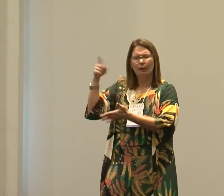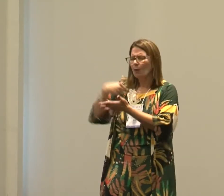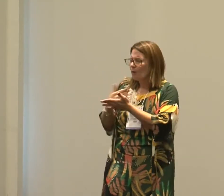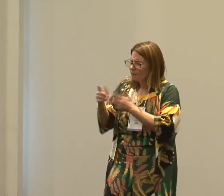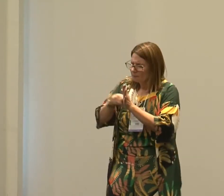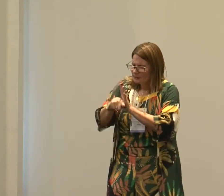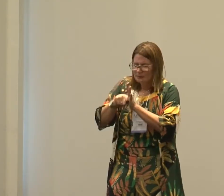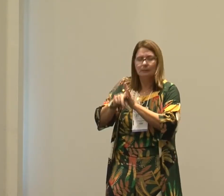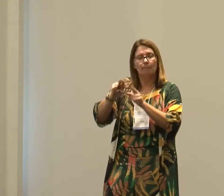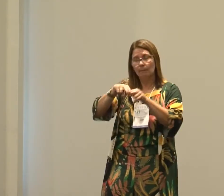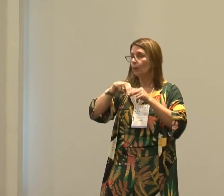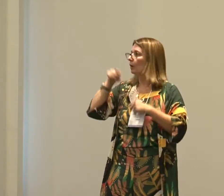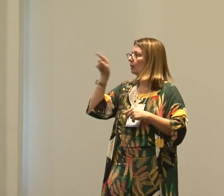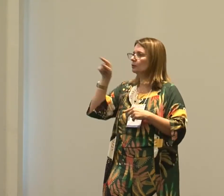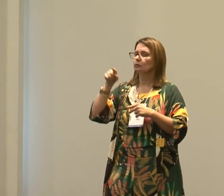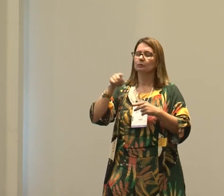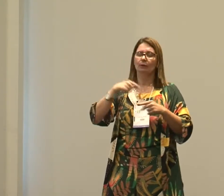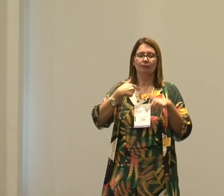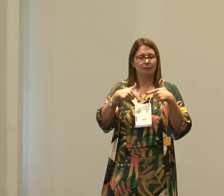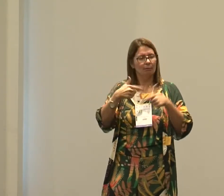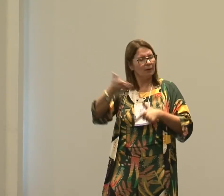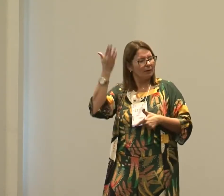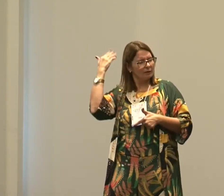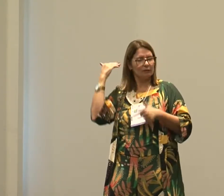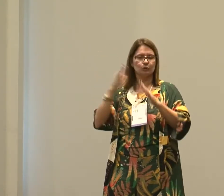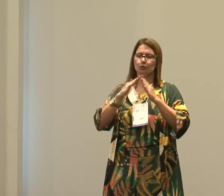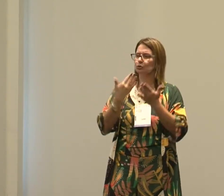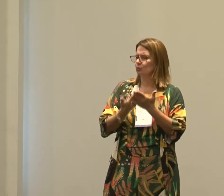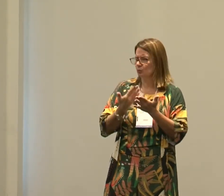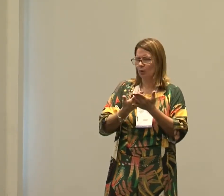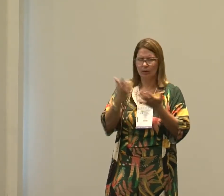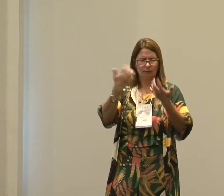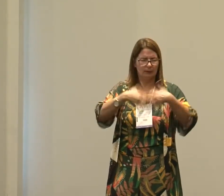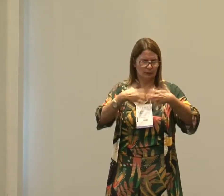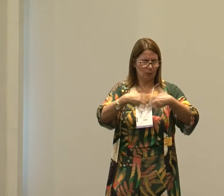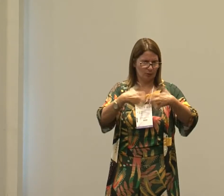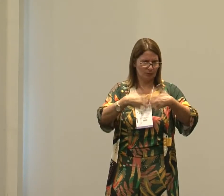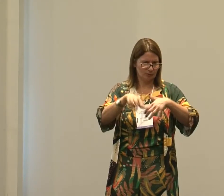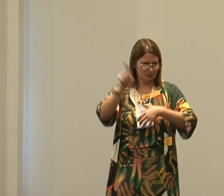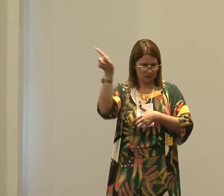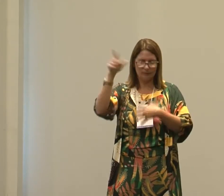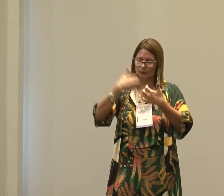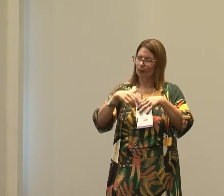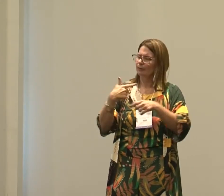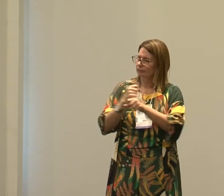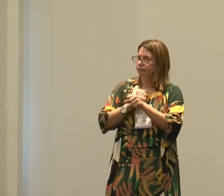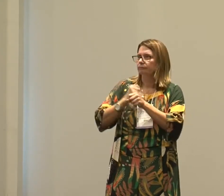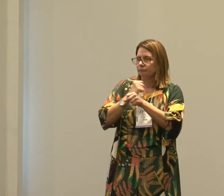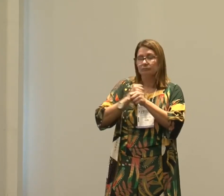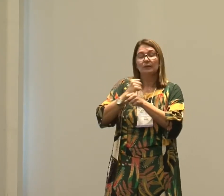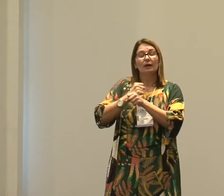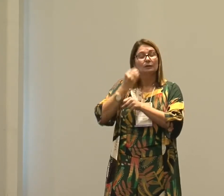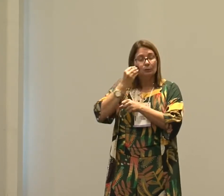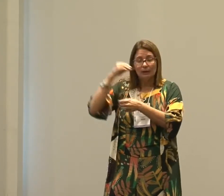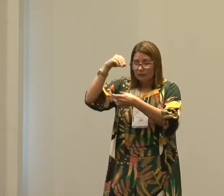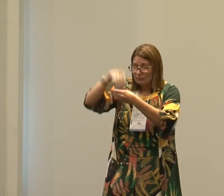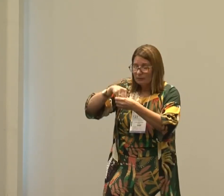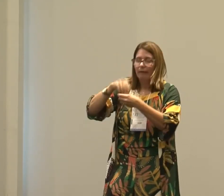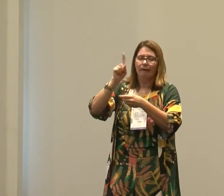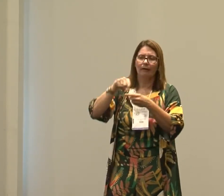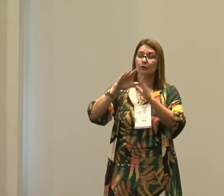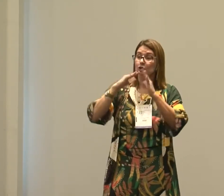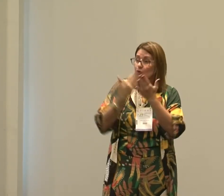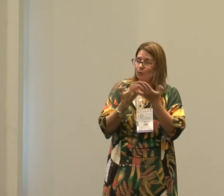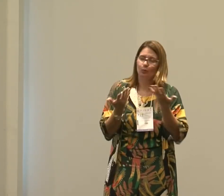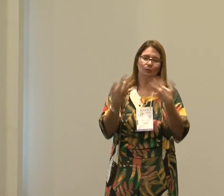prejudicados. Então, a nossa pesquisa é principalmente por esse motivo, porque ao trabalhar na escola em Petrópolis, eu trabalhei lá durante